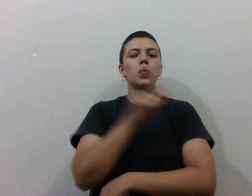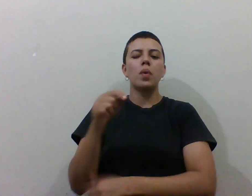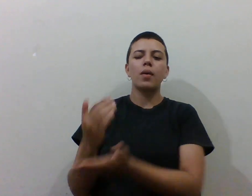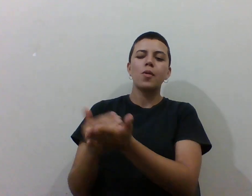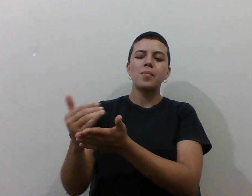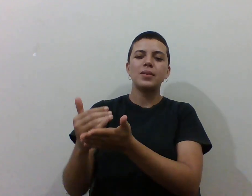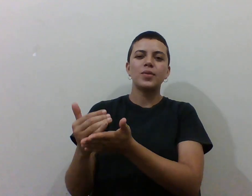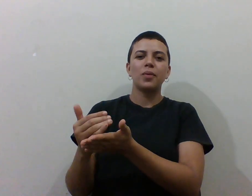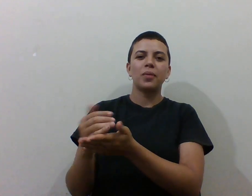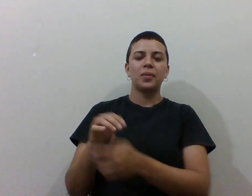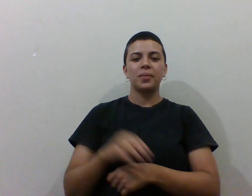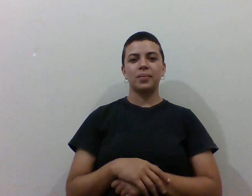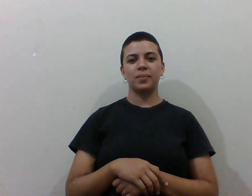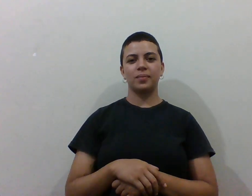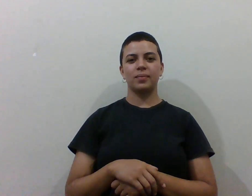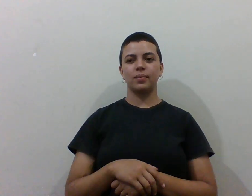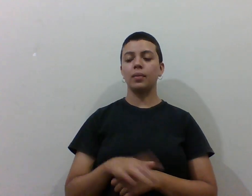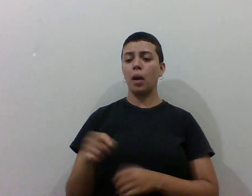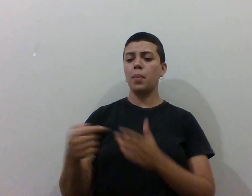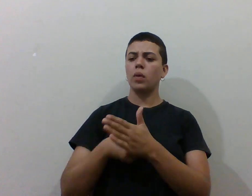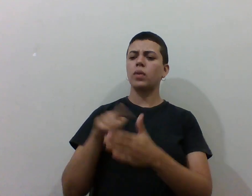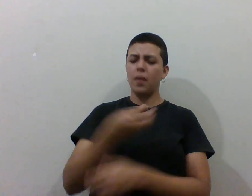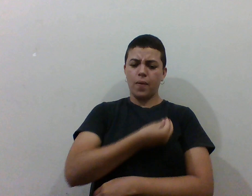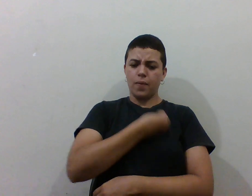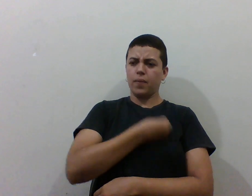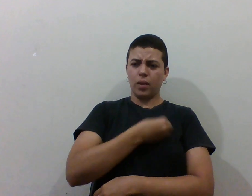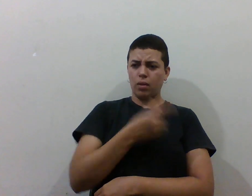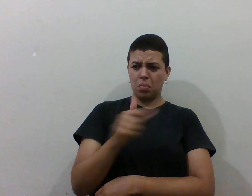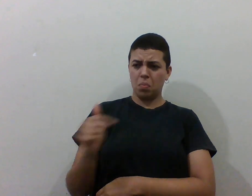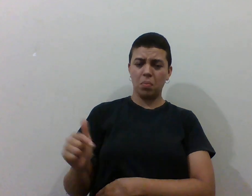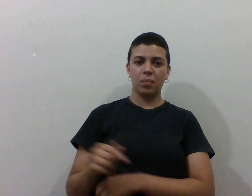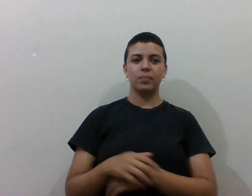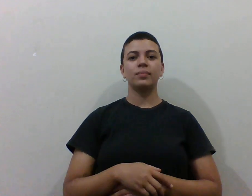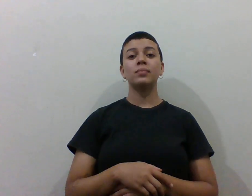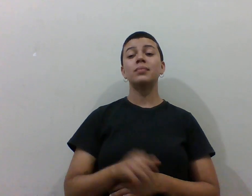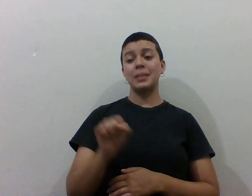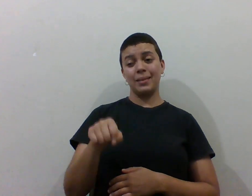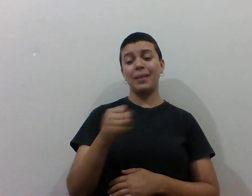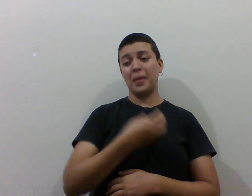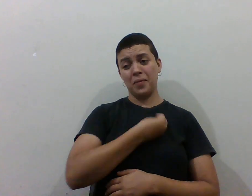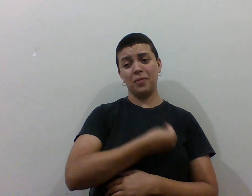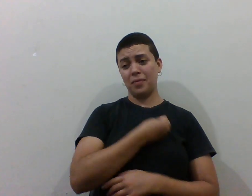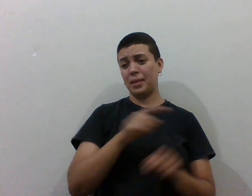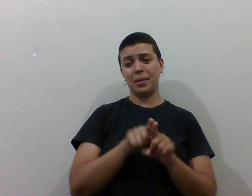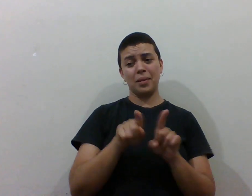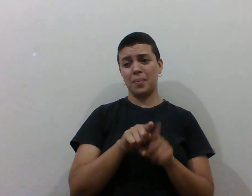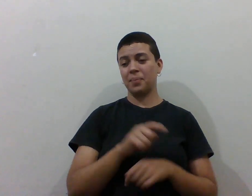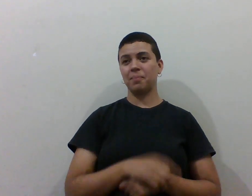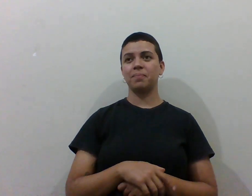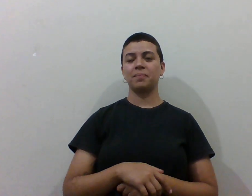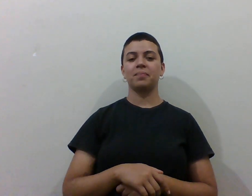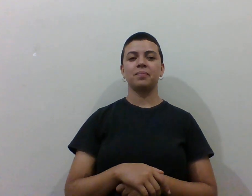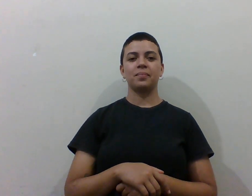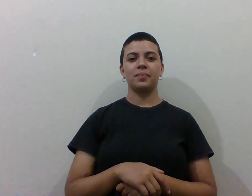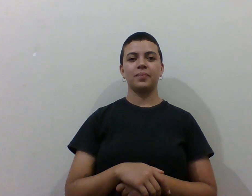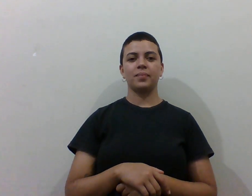vida eu digo para a teoria jurídica nem a vida então essa é uma informação teórica muito específica que talvez nem